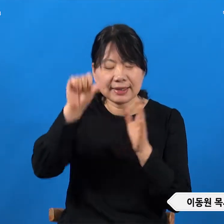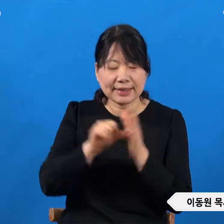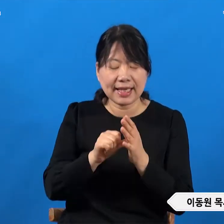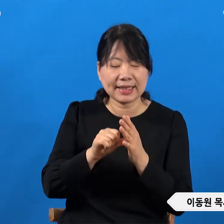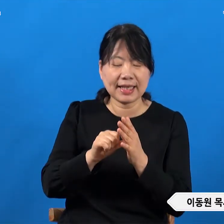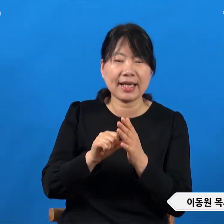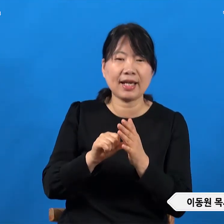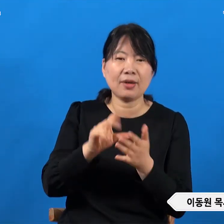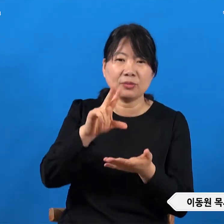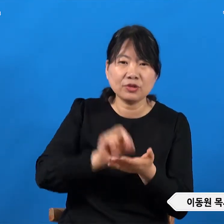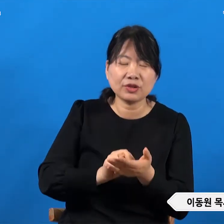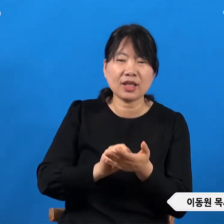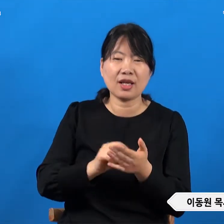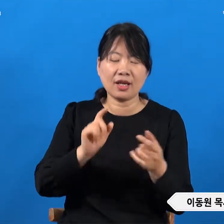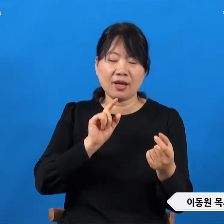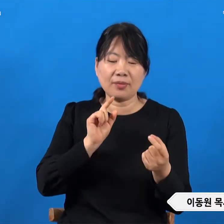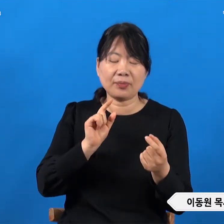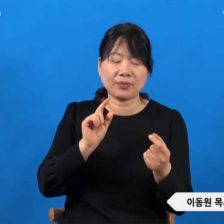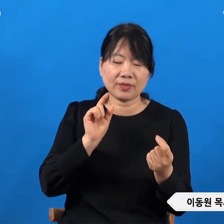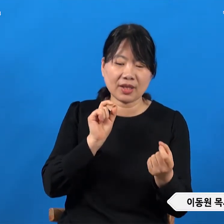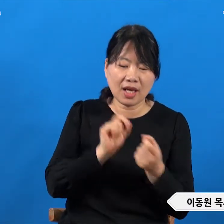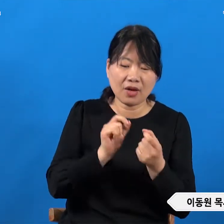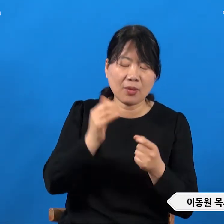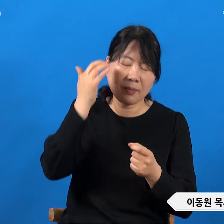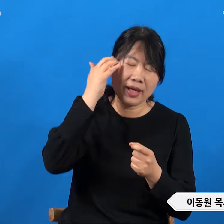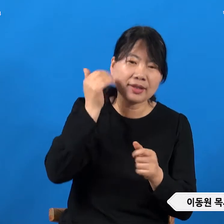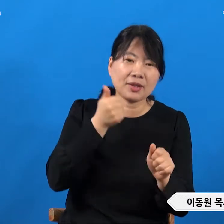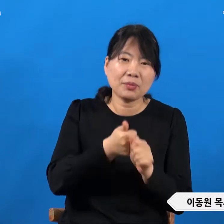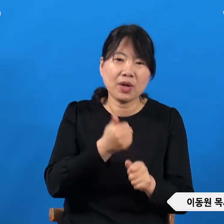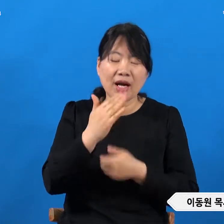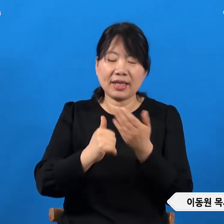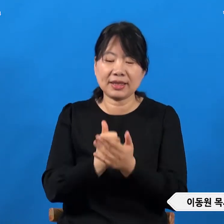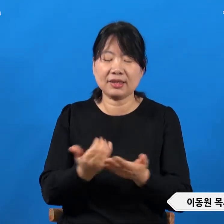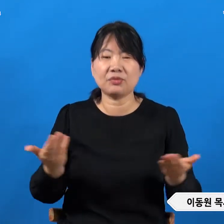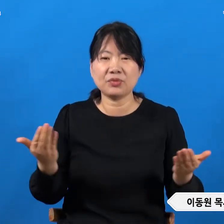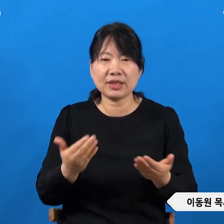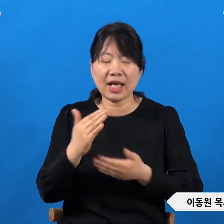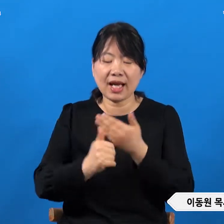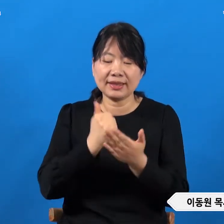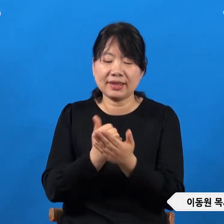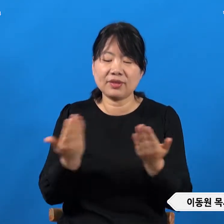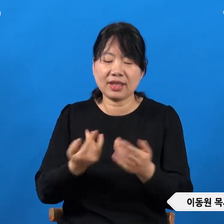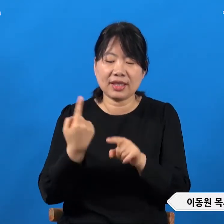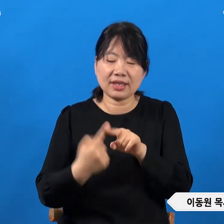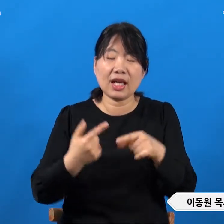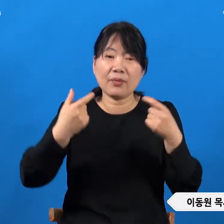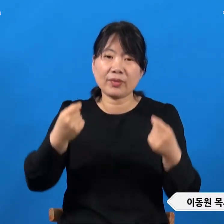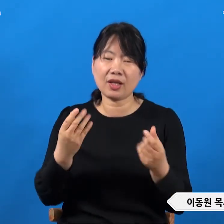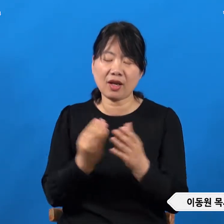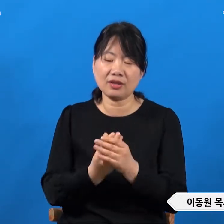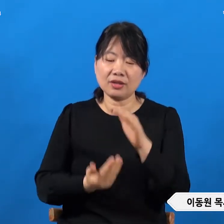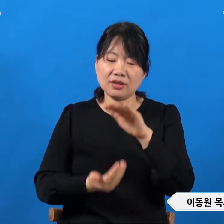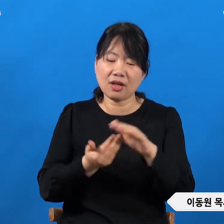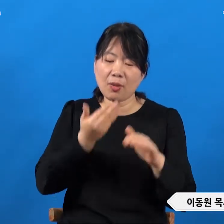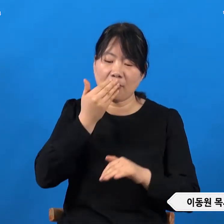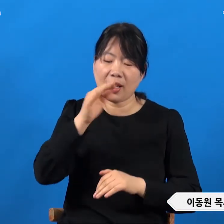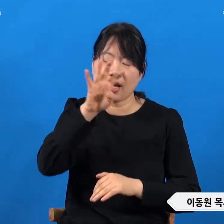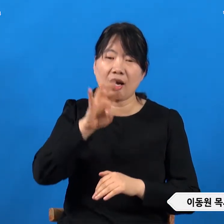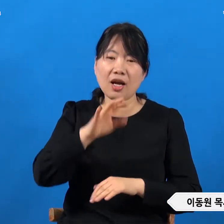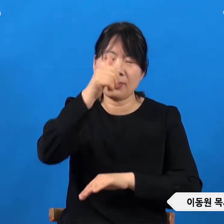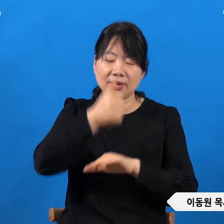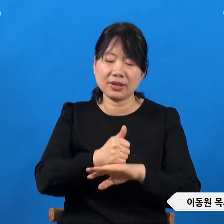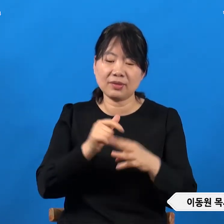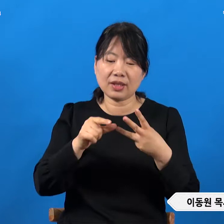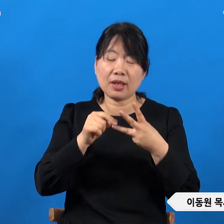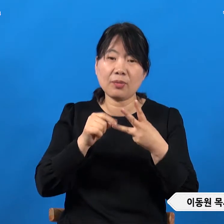인생의 창에 다가오는 방해를 극복하고 하나님의 일을 하나님의 일답게 완성할 수 있을까요? 마지막